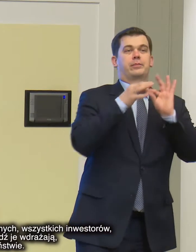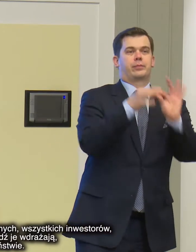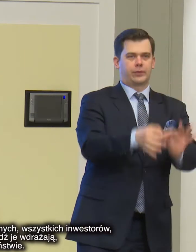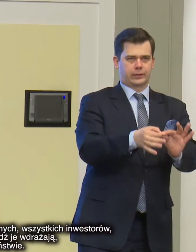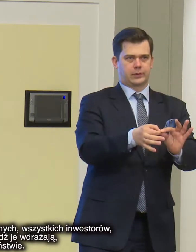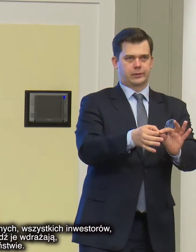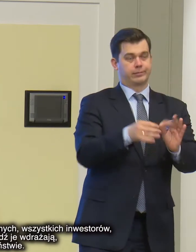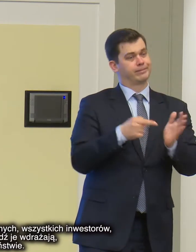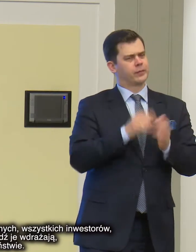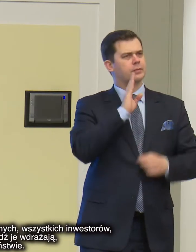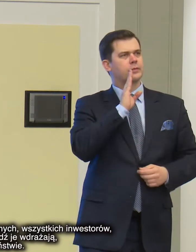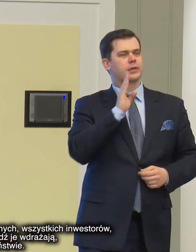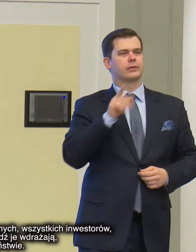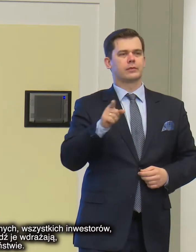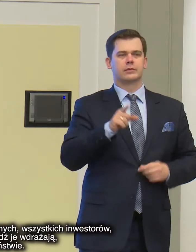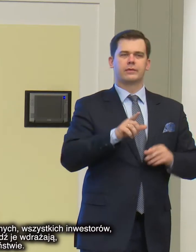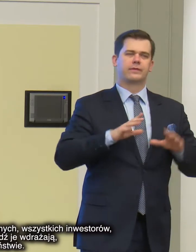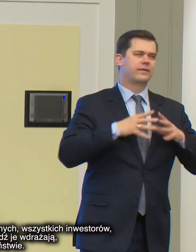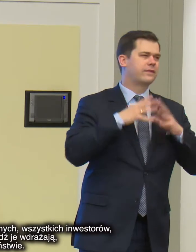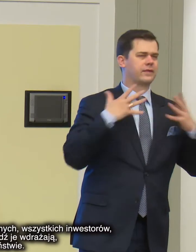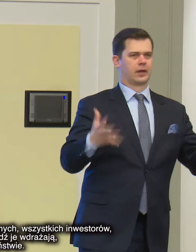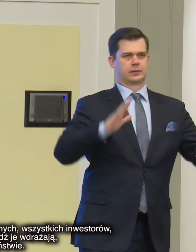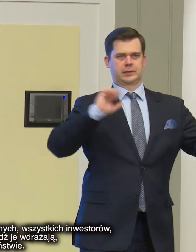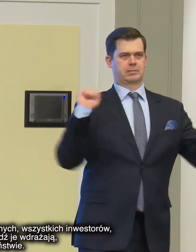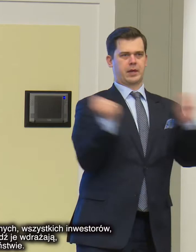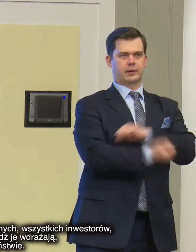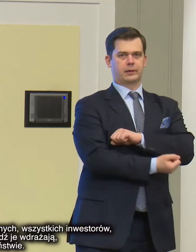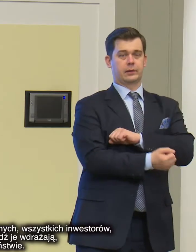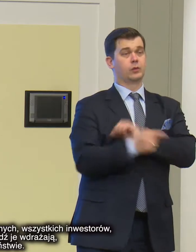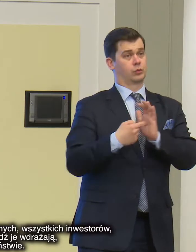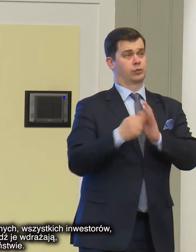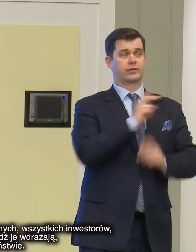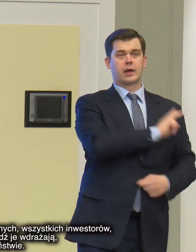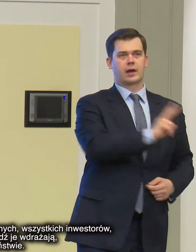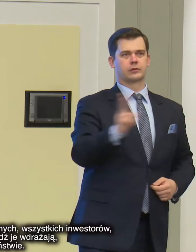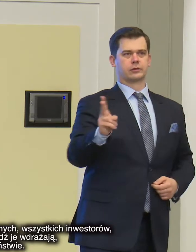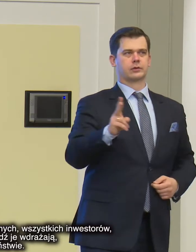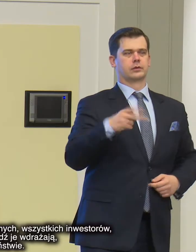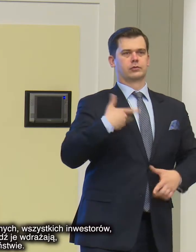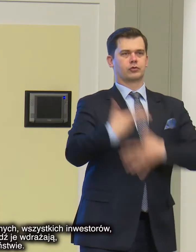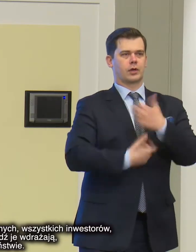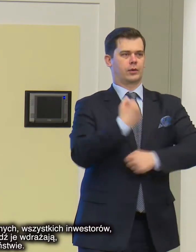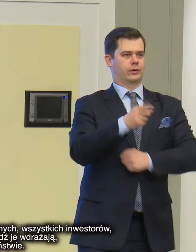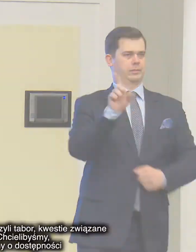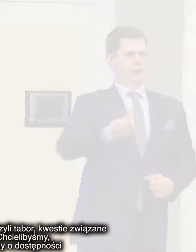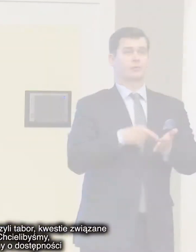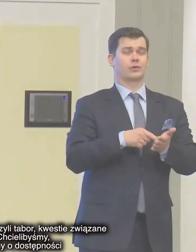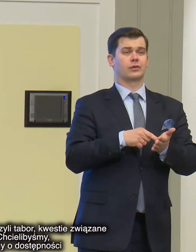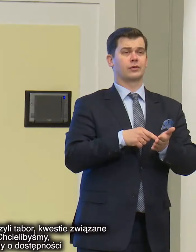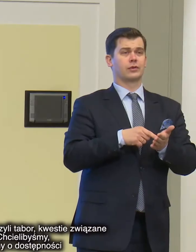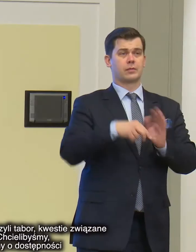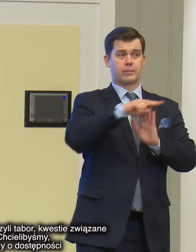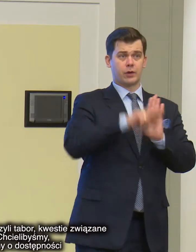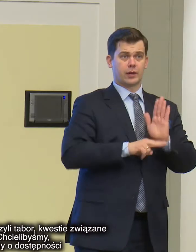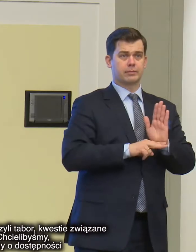czyli taka ogromna zmiana na poziomie wszystkich działań w państwie. Program